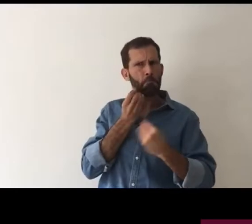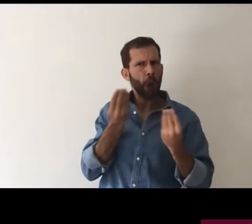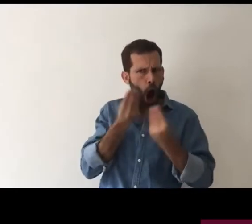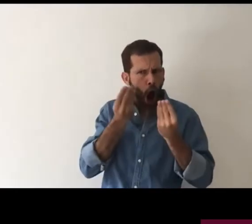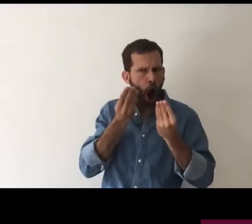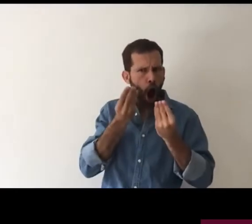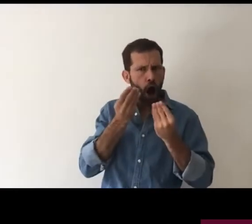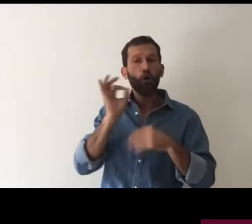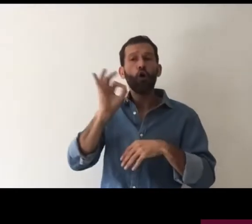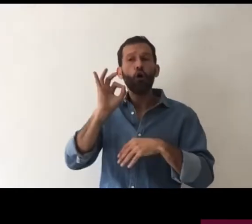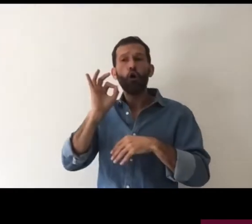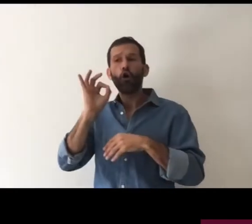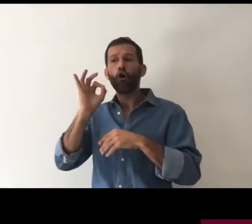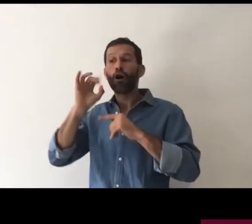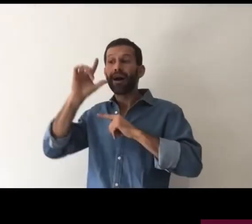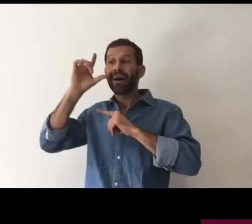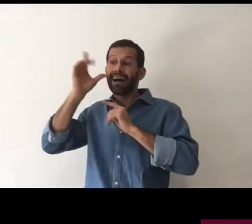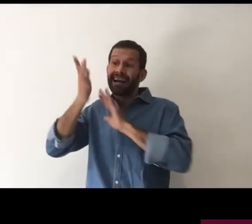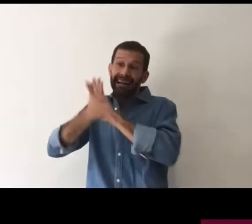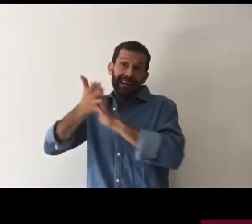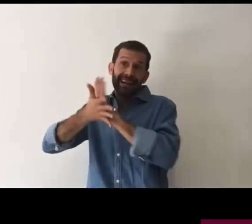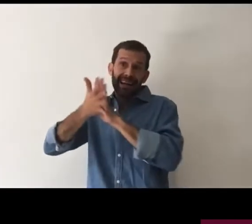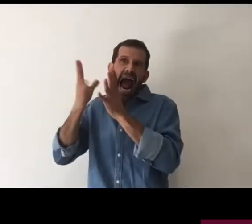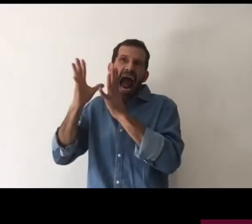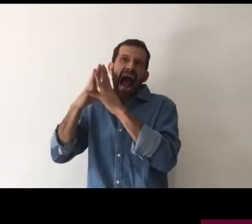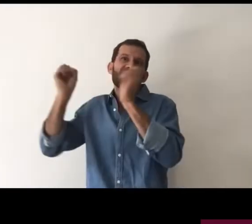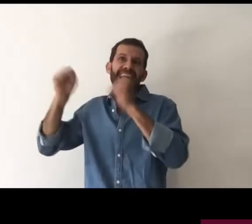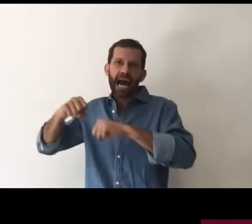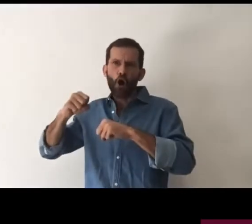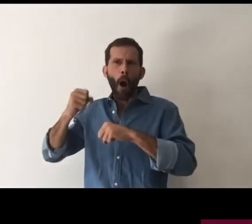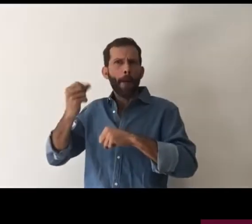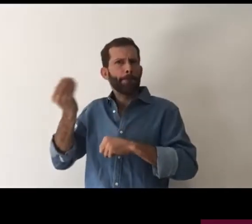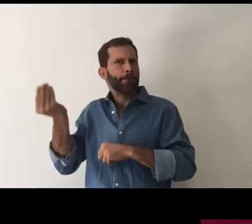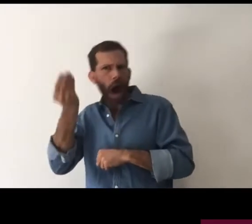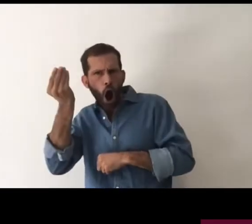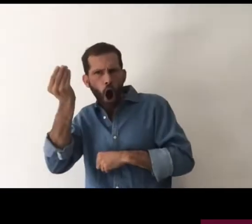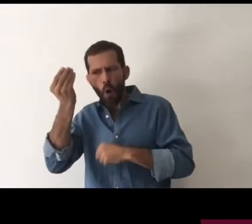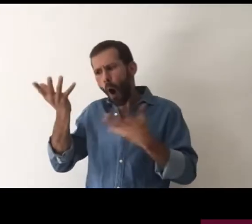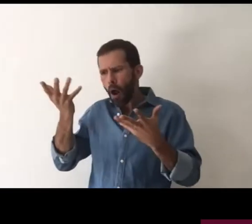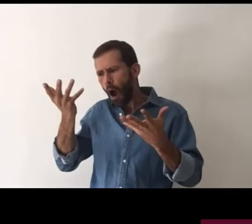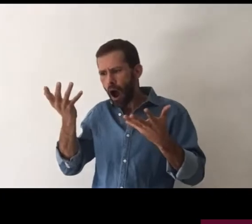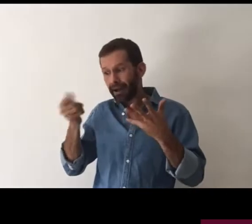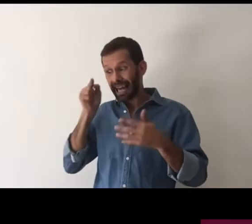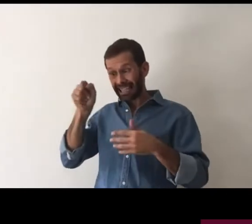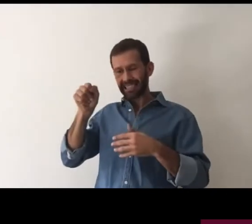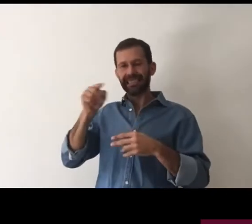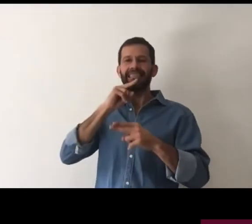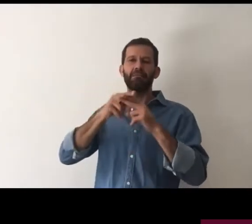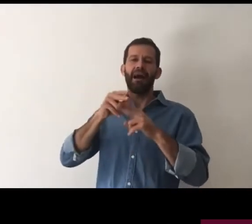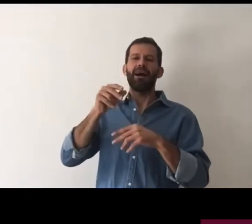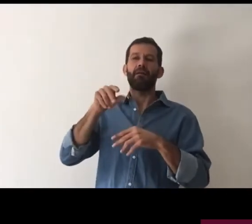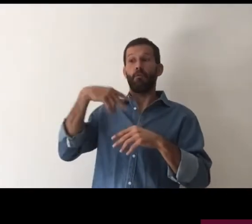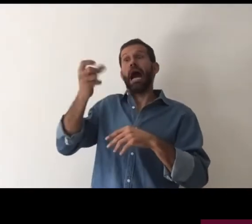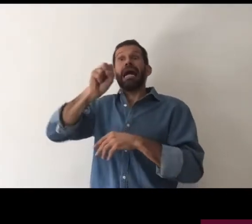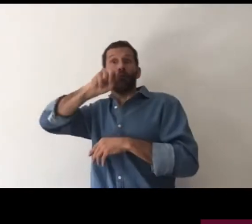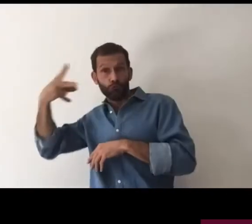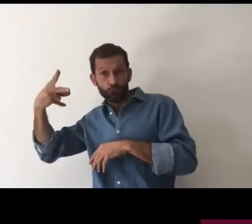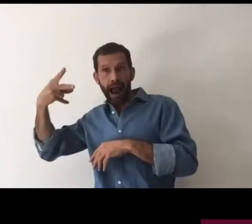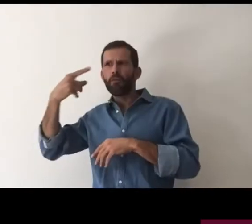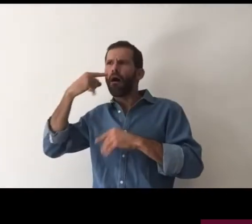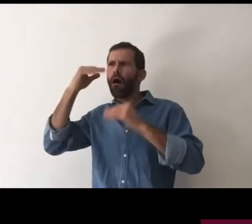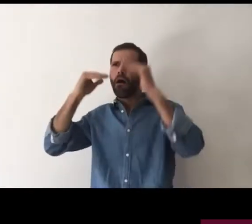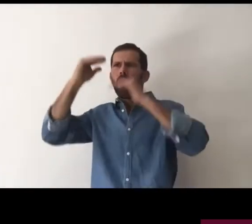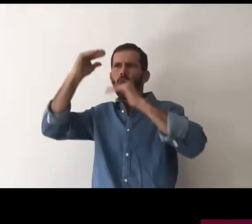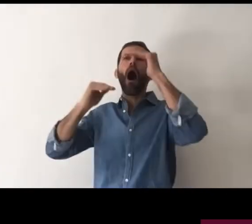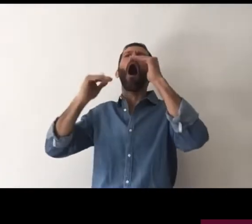si se acompaña de un signo icónico, ¿mejora el aprendizaje? ¿O mejora cuando se acompaña de un